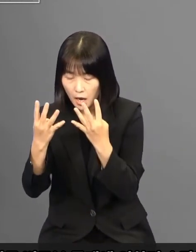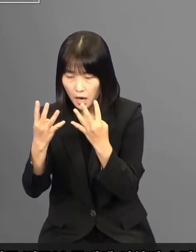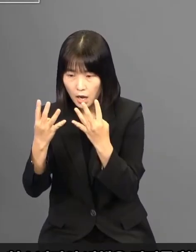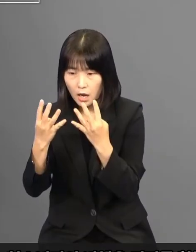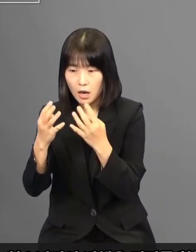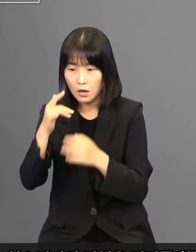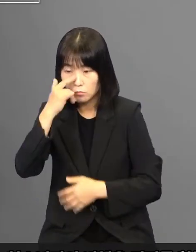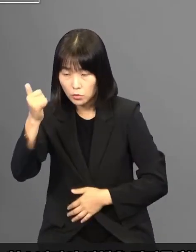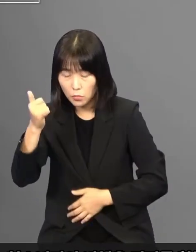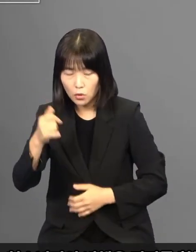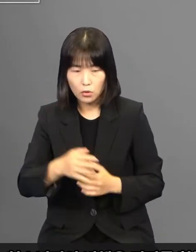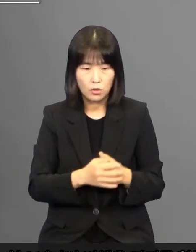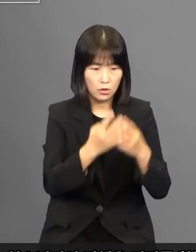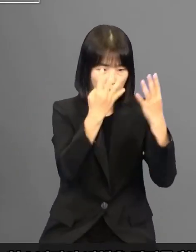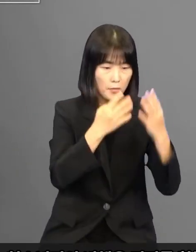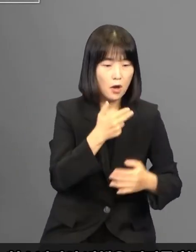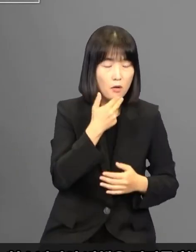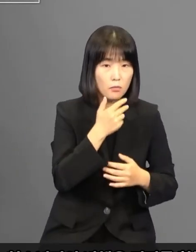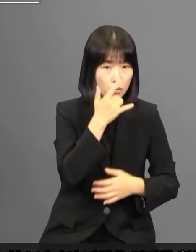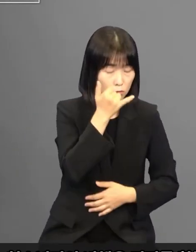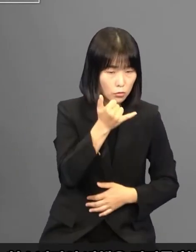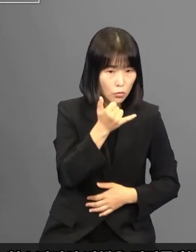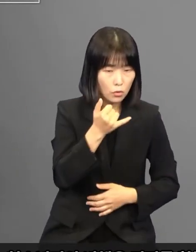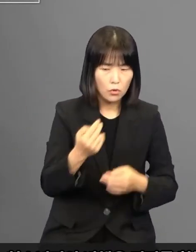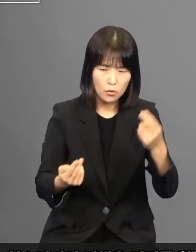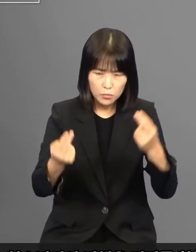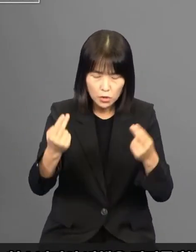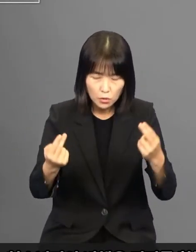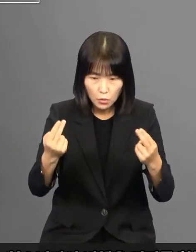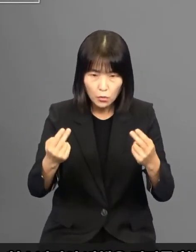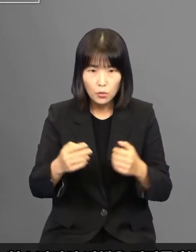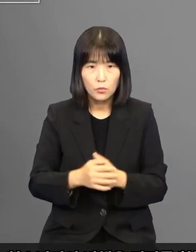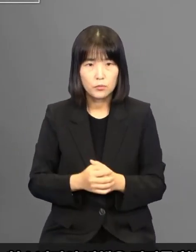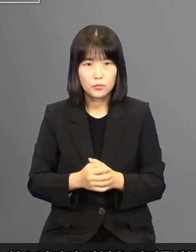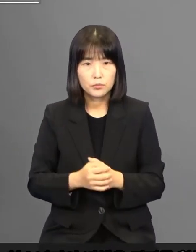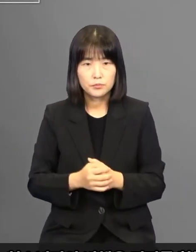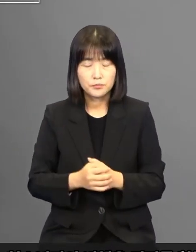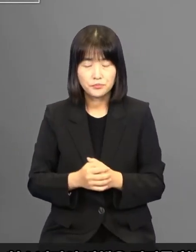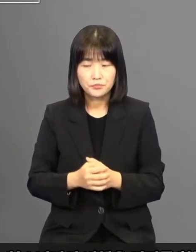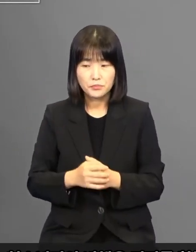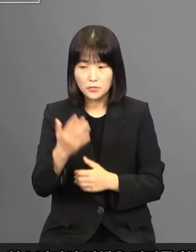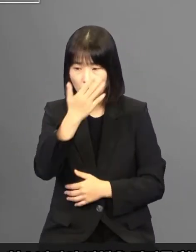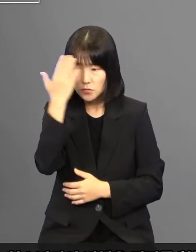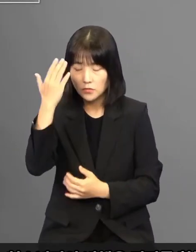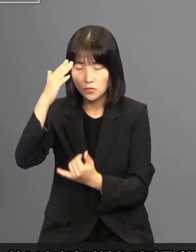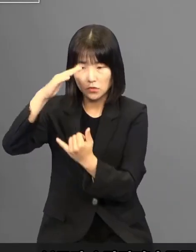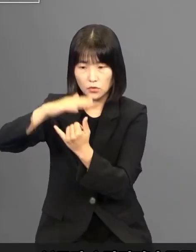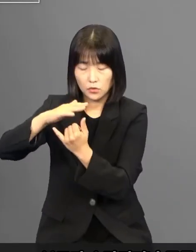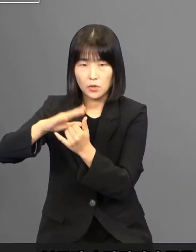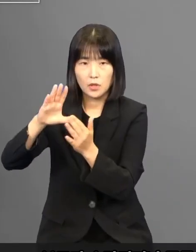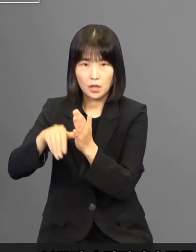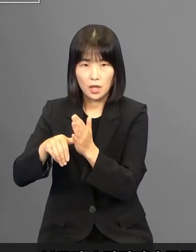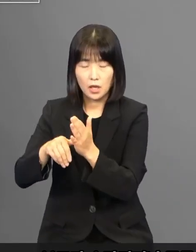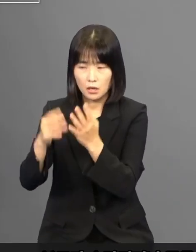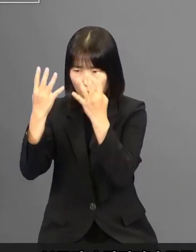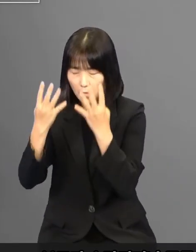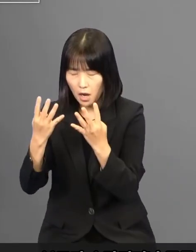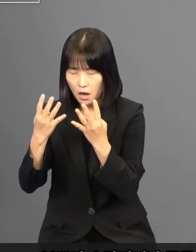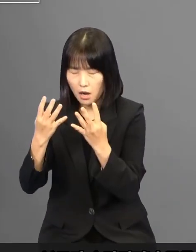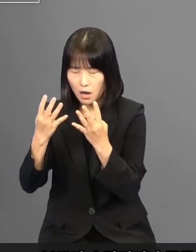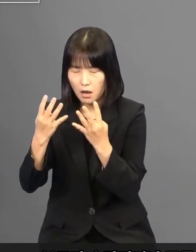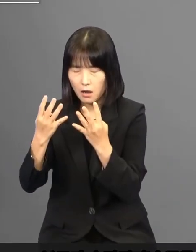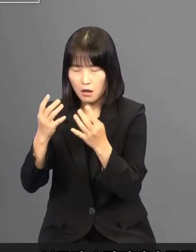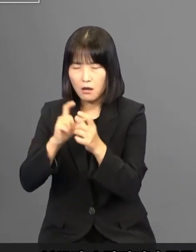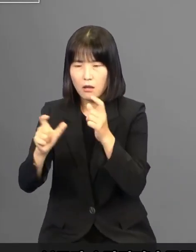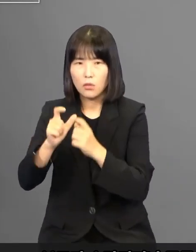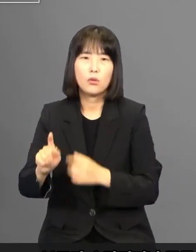자녀보다 청소년기에 비행을 저지를 확률이, 또 수감될 확률이 훨씬 높다는 건데, 부모가 수감되거나 중독에